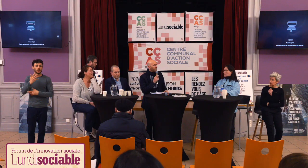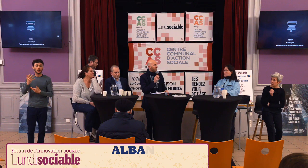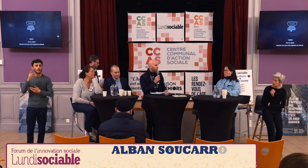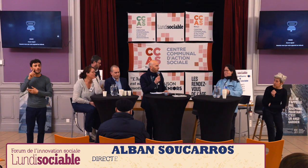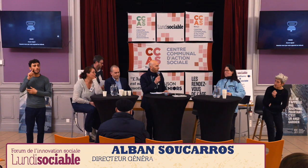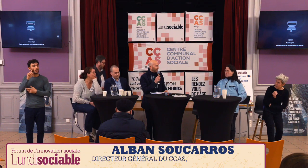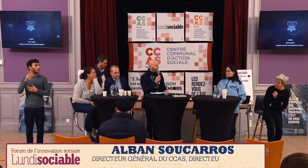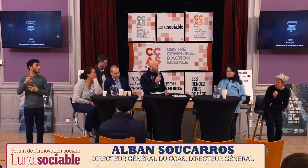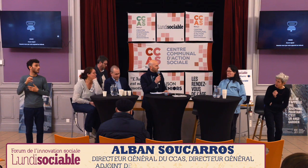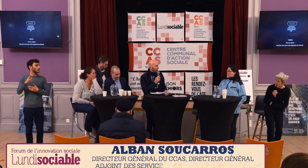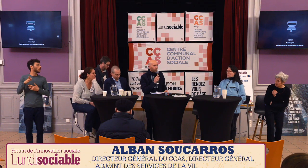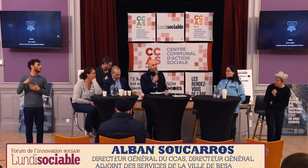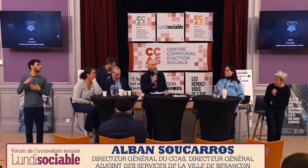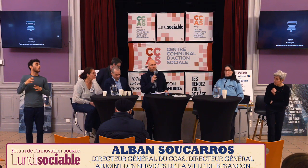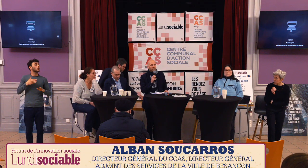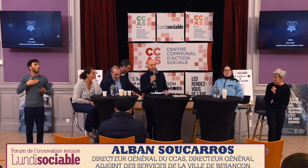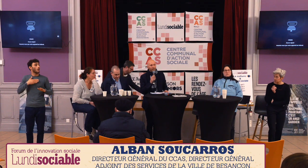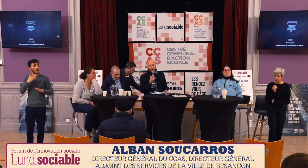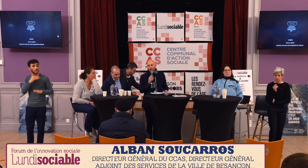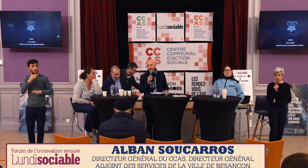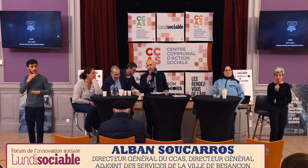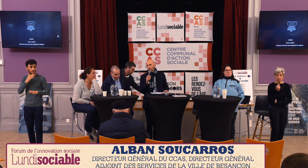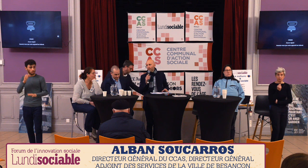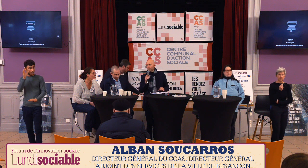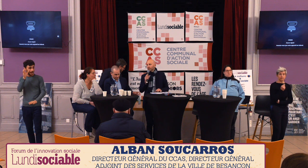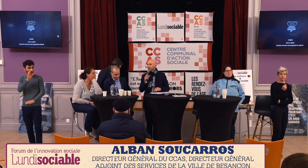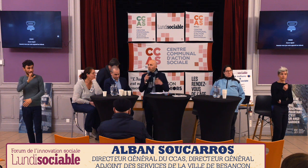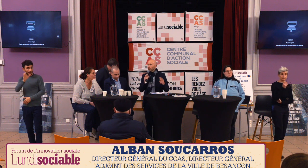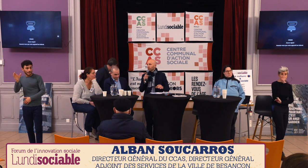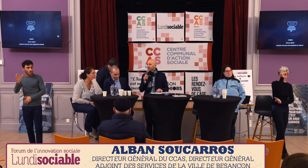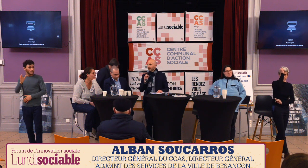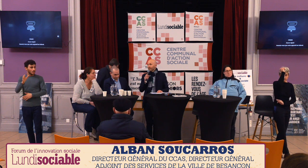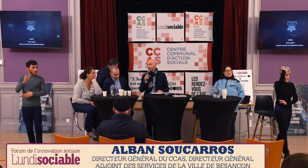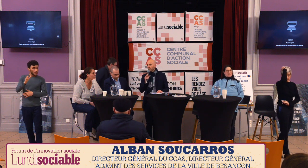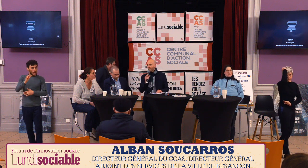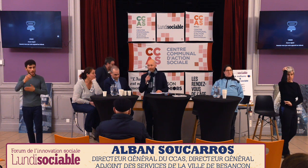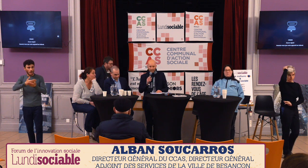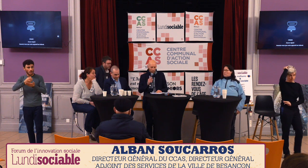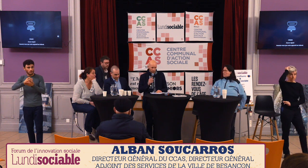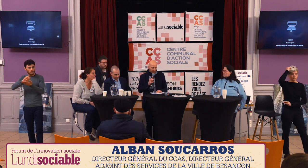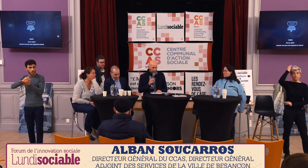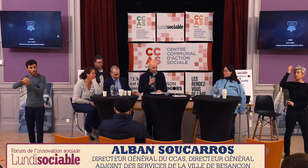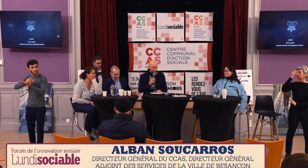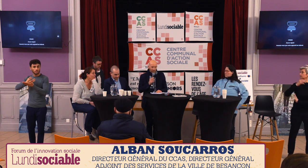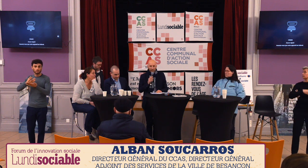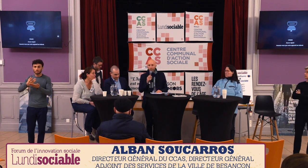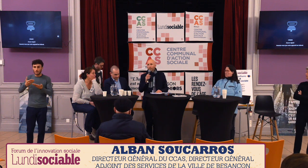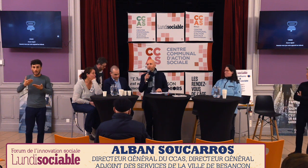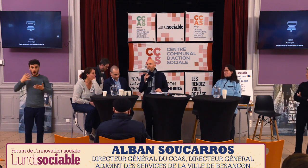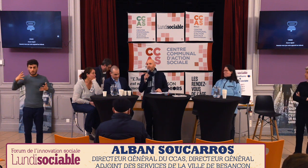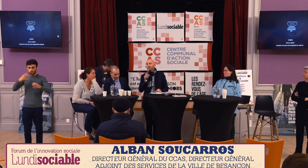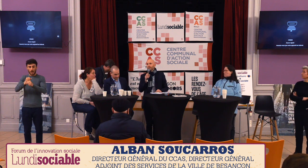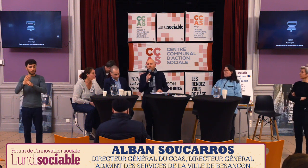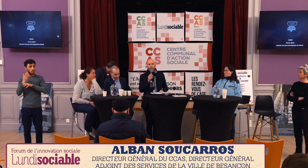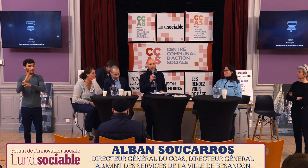j'étais l'observateur on va dire attentif de tout cet après-midi et si je devais apporter une conclusion une synthèse bien sûr elle serait extrêmement complexe à faire mais les